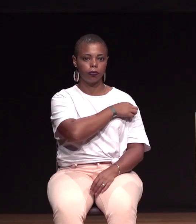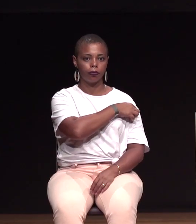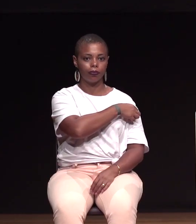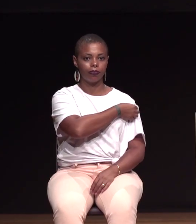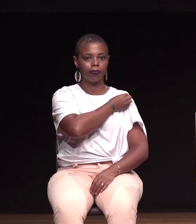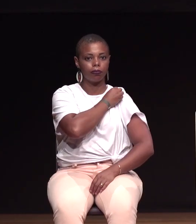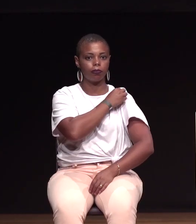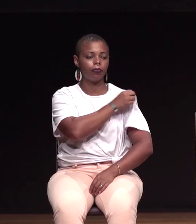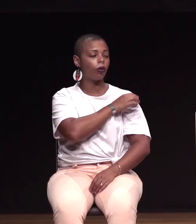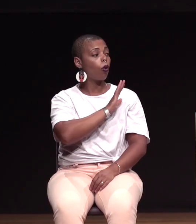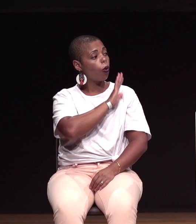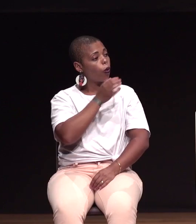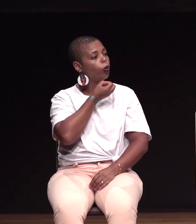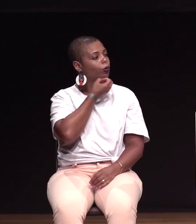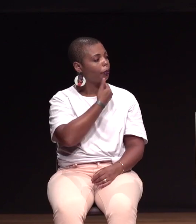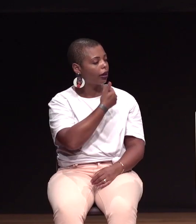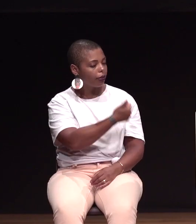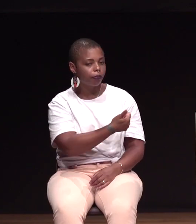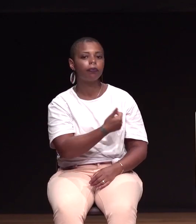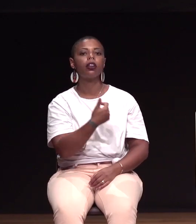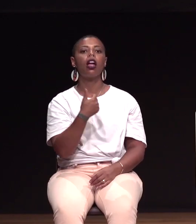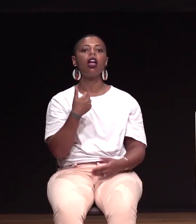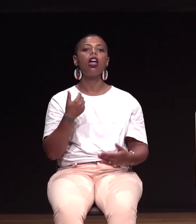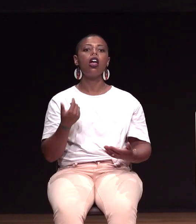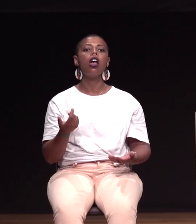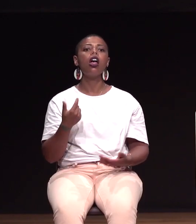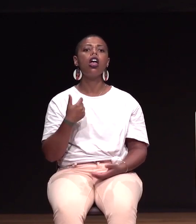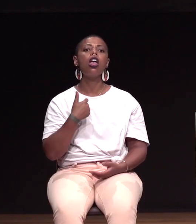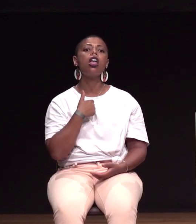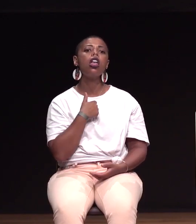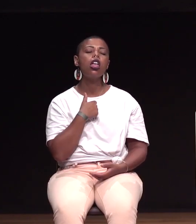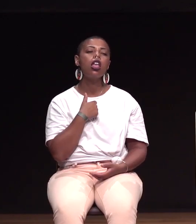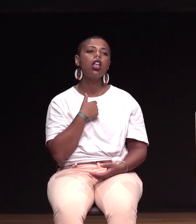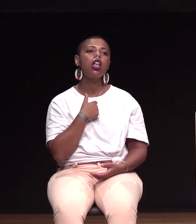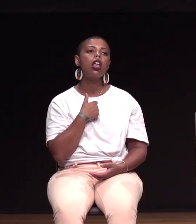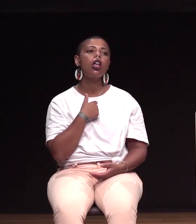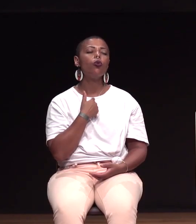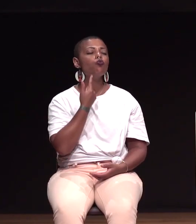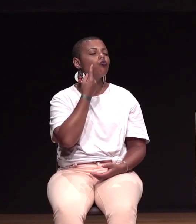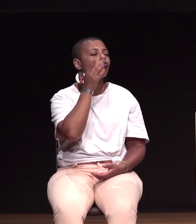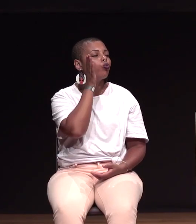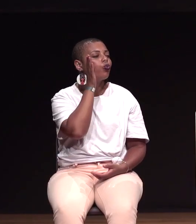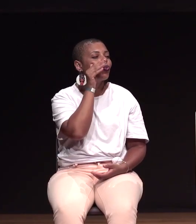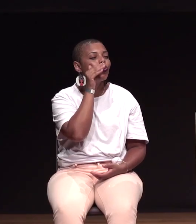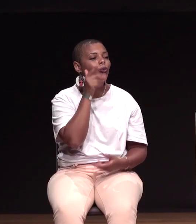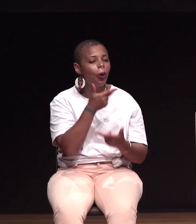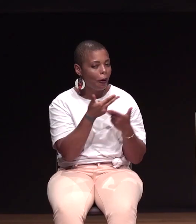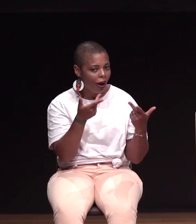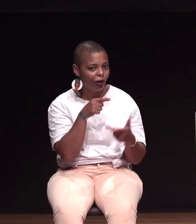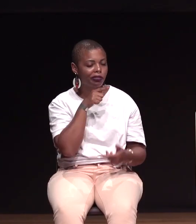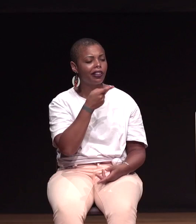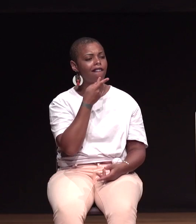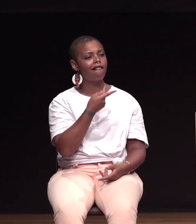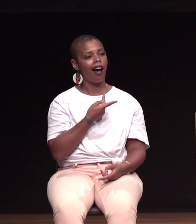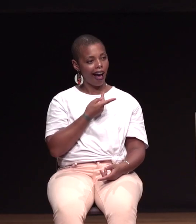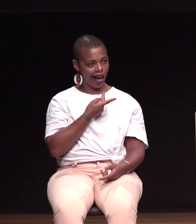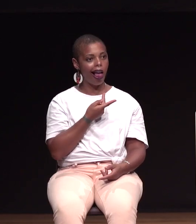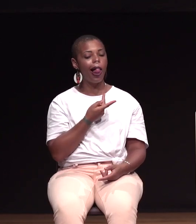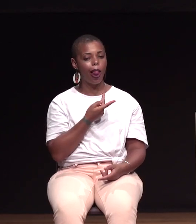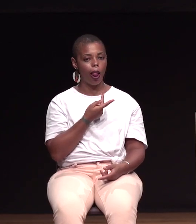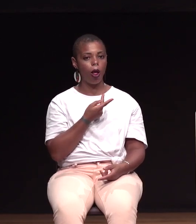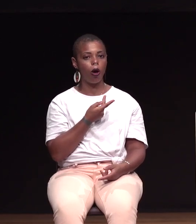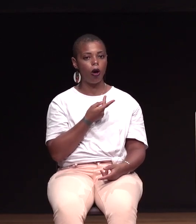Oi, tudo bem? Eu fiquei assim com uma curiosidade, né? Você falou que